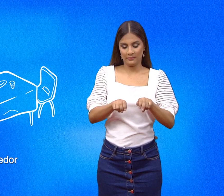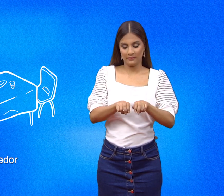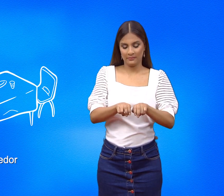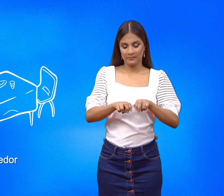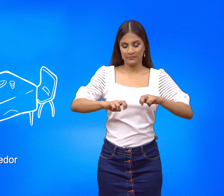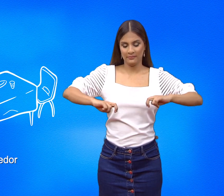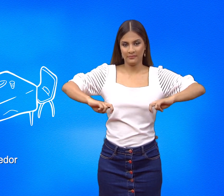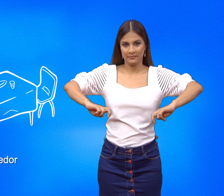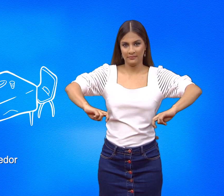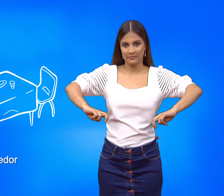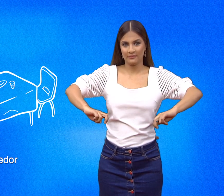el comedor